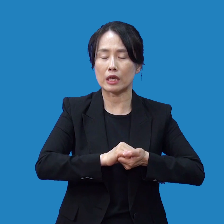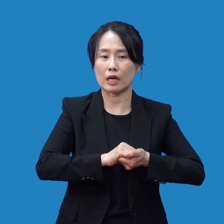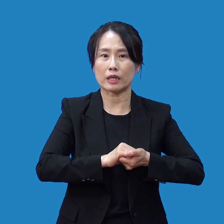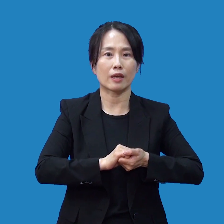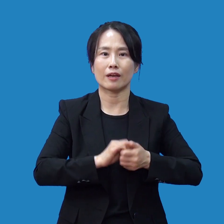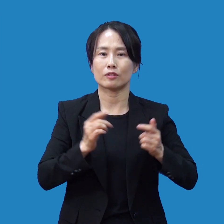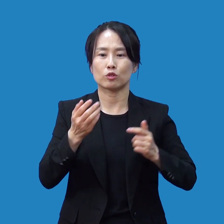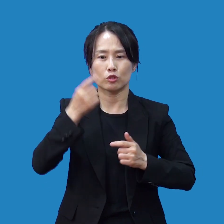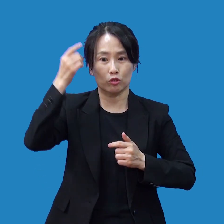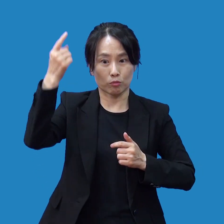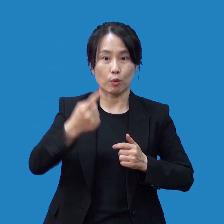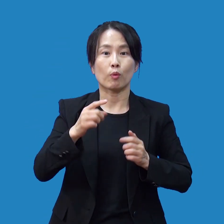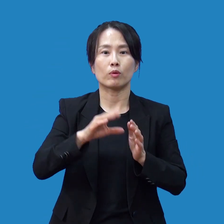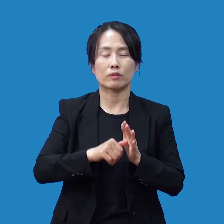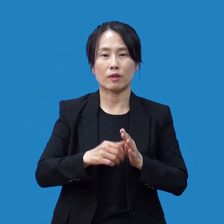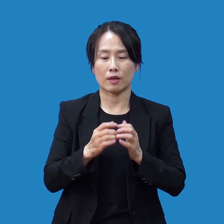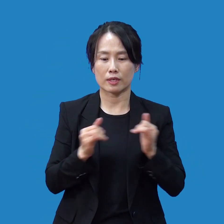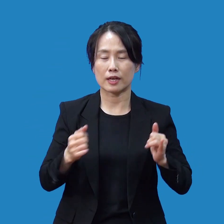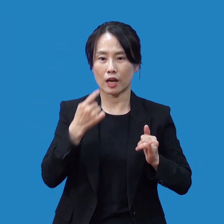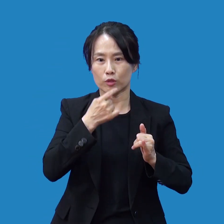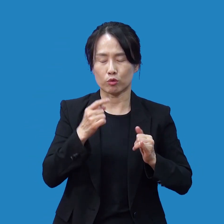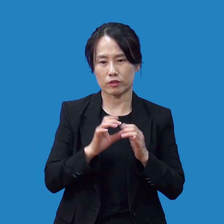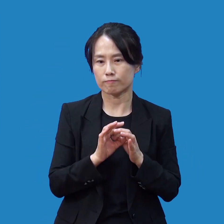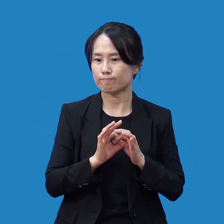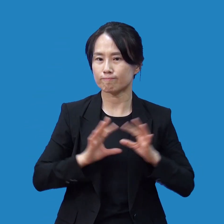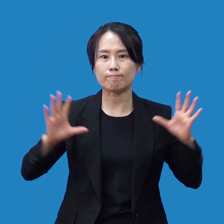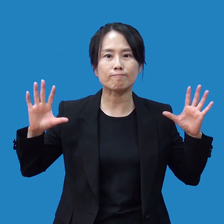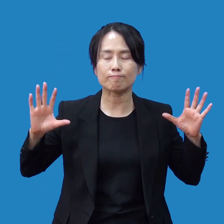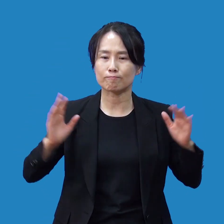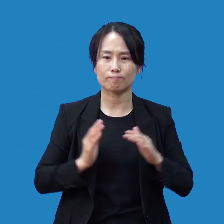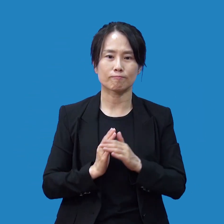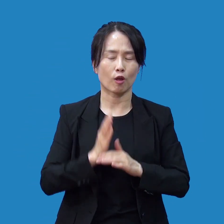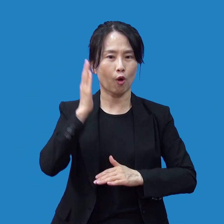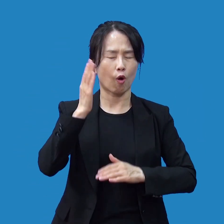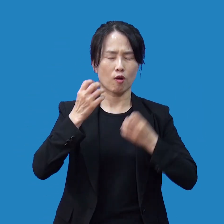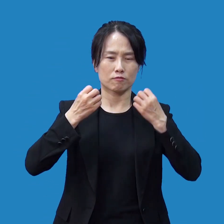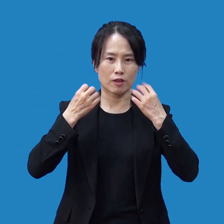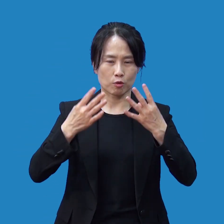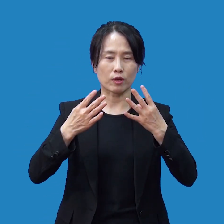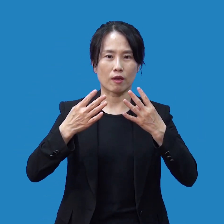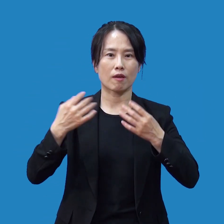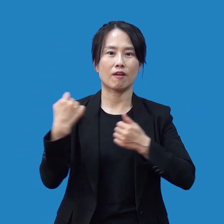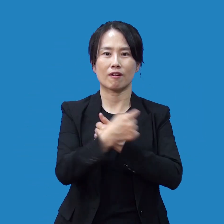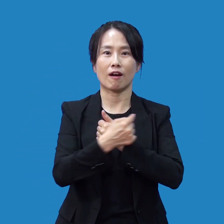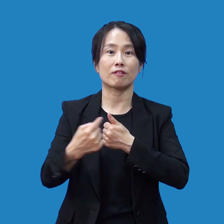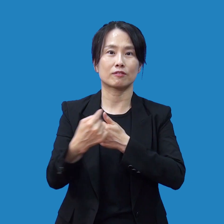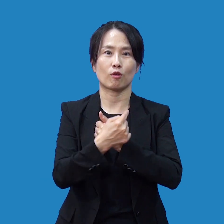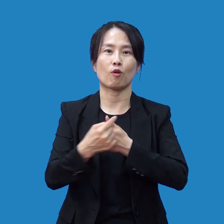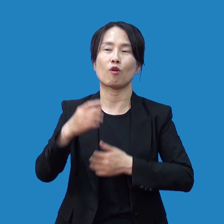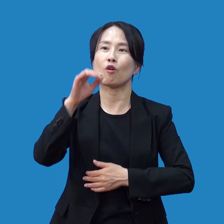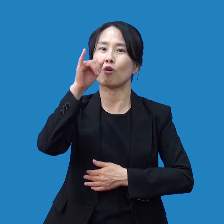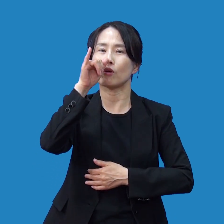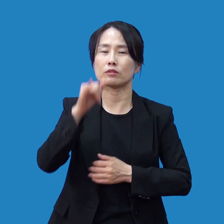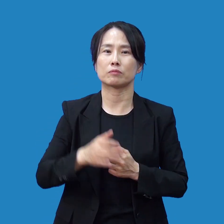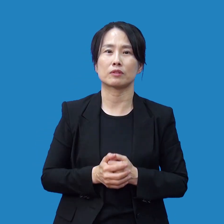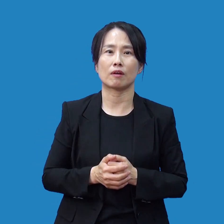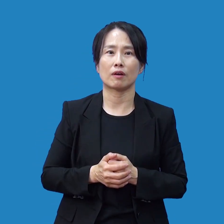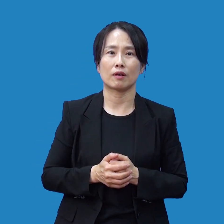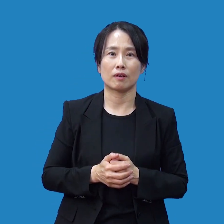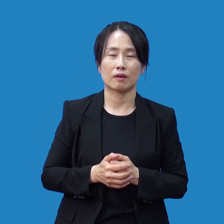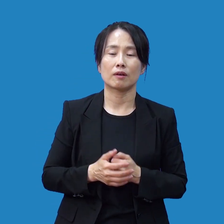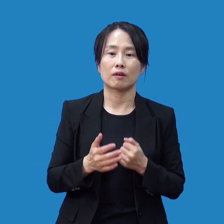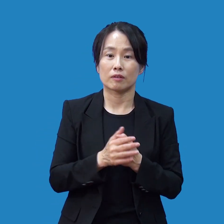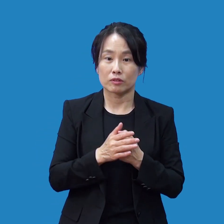그래서 베드로는 당시 예루살렘 사람들이 가지지 못한 새로운 논리로 구약의 성경과